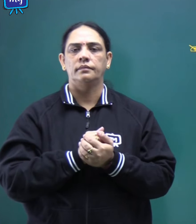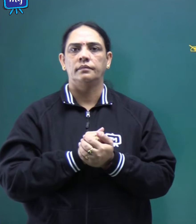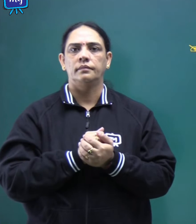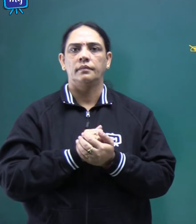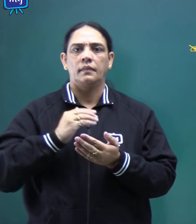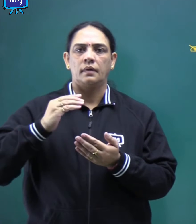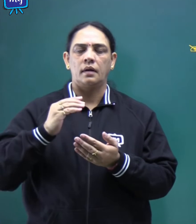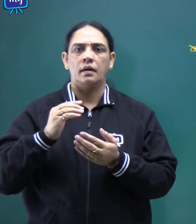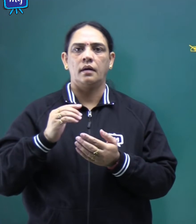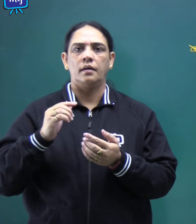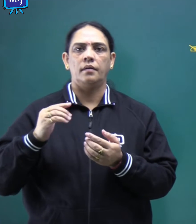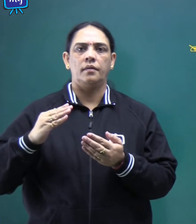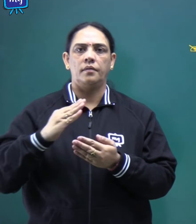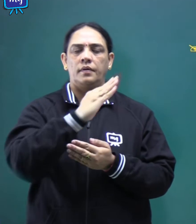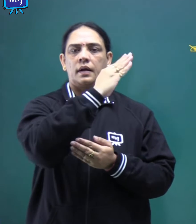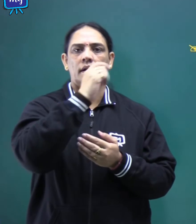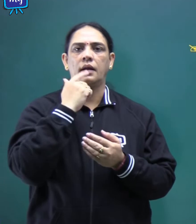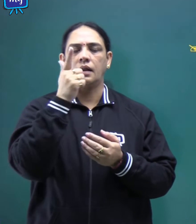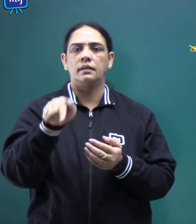विकर्ण कहलाती है।